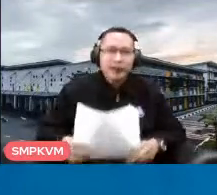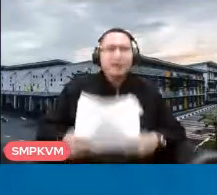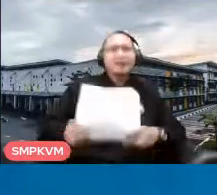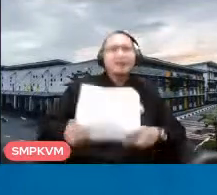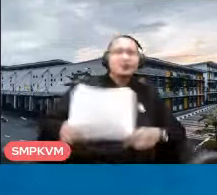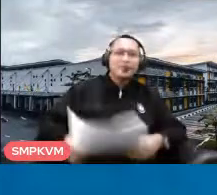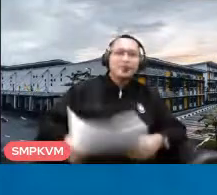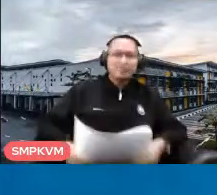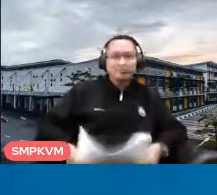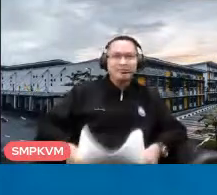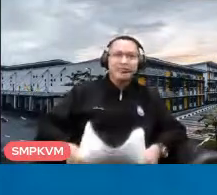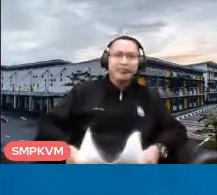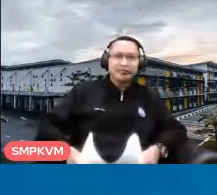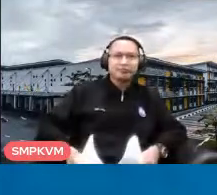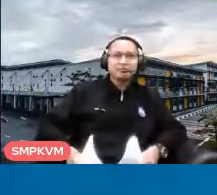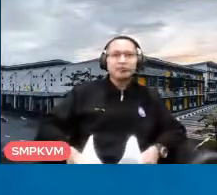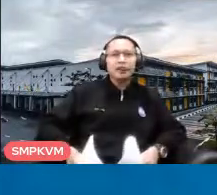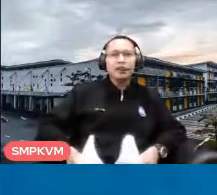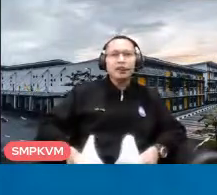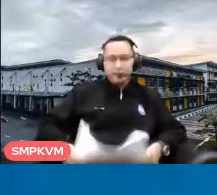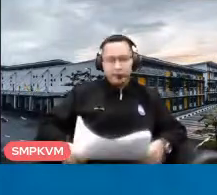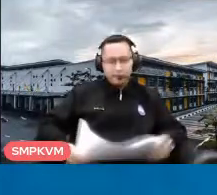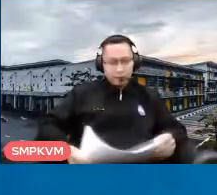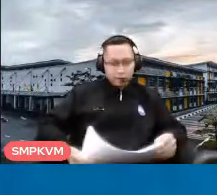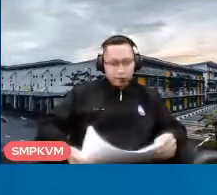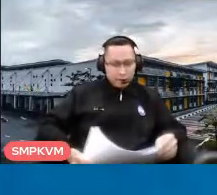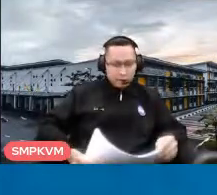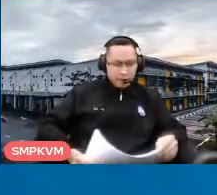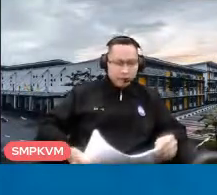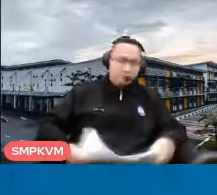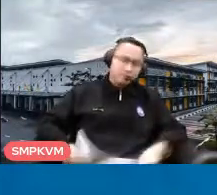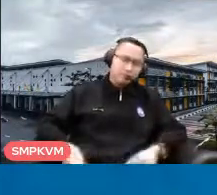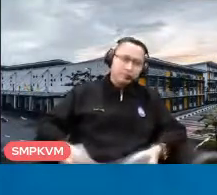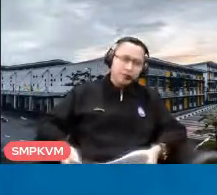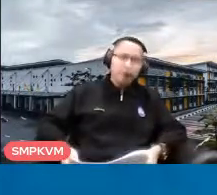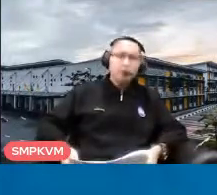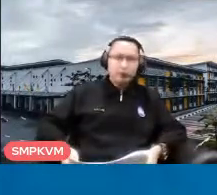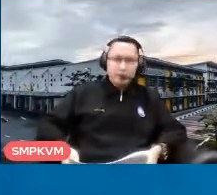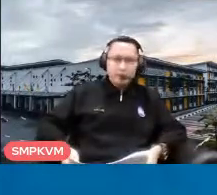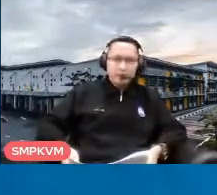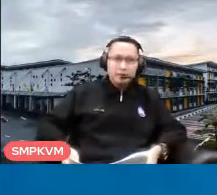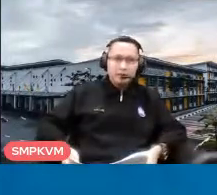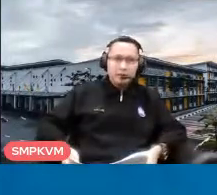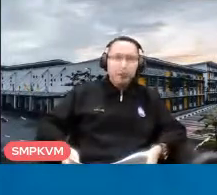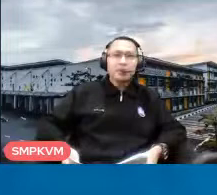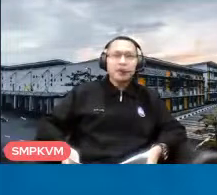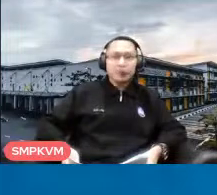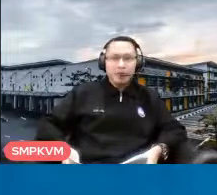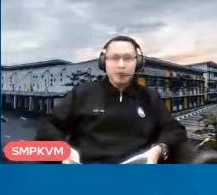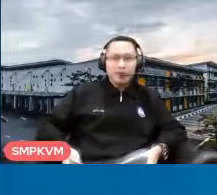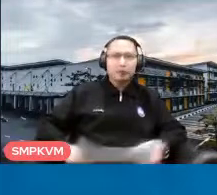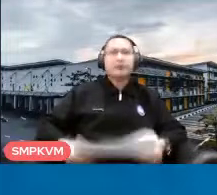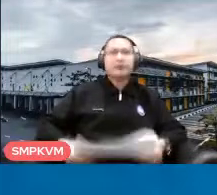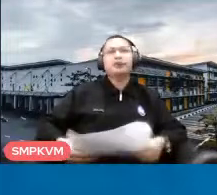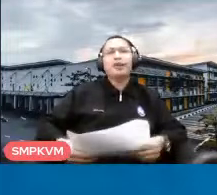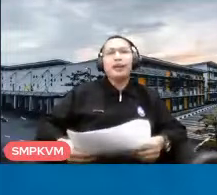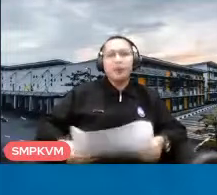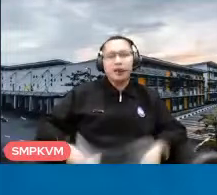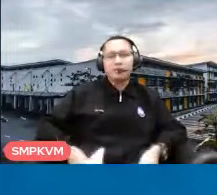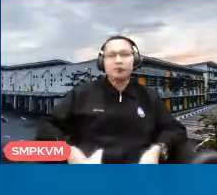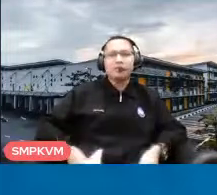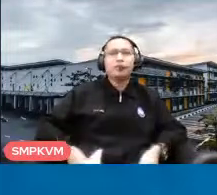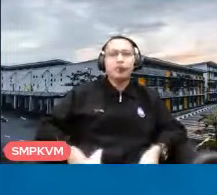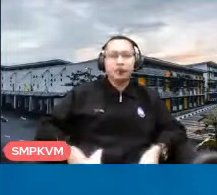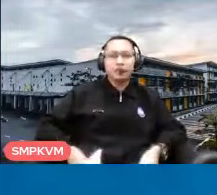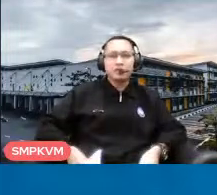Oke seterusnya kita masuk tajuk yang kamu tak gemar tapi saya gemar sekali